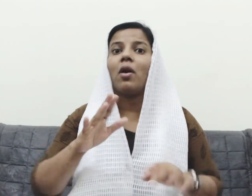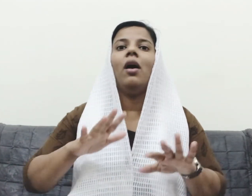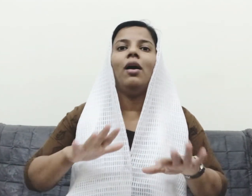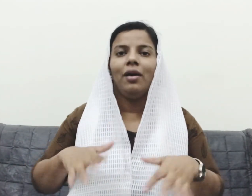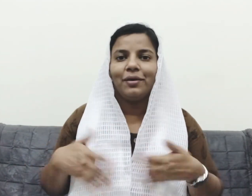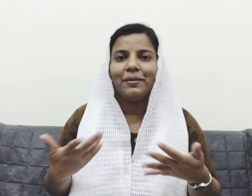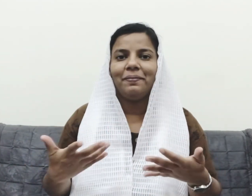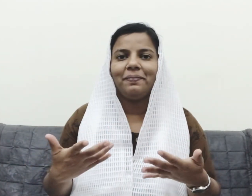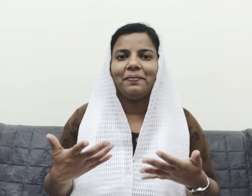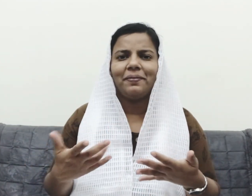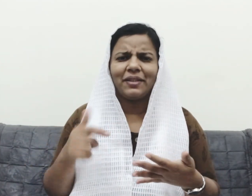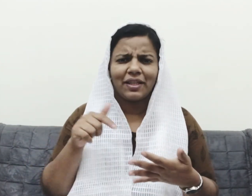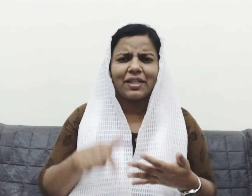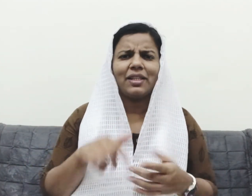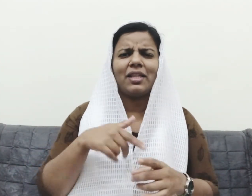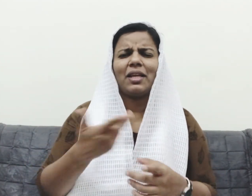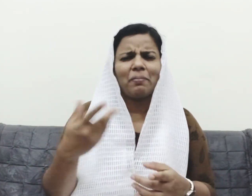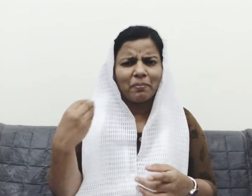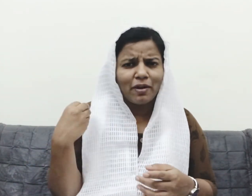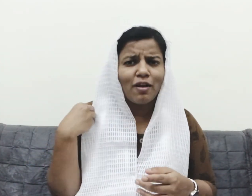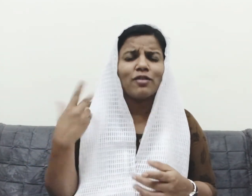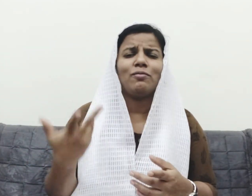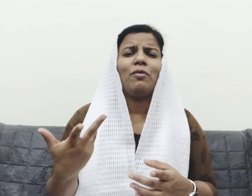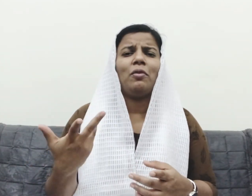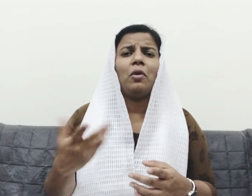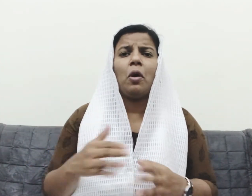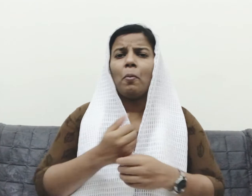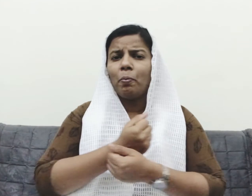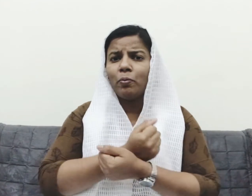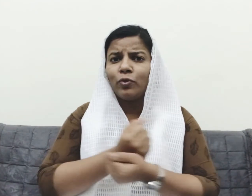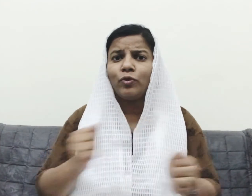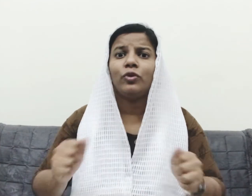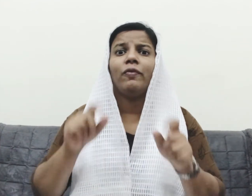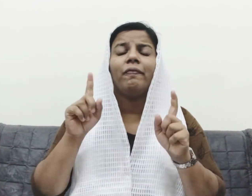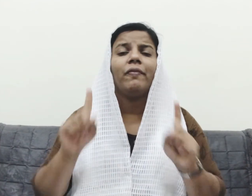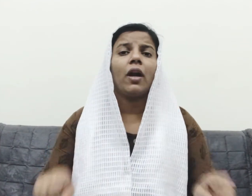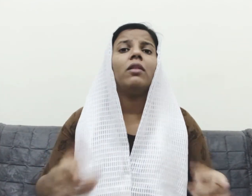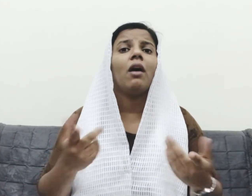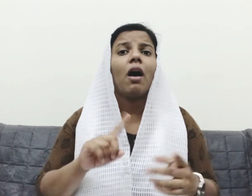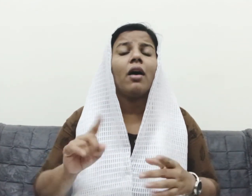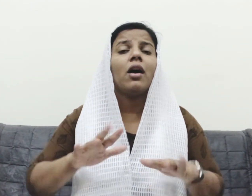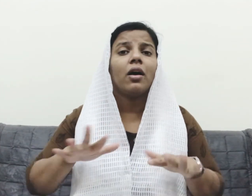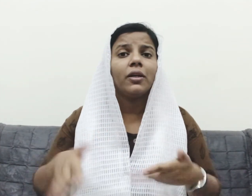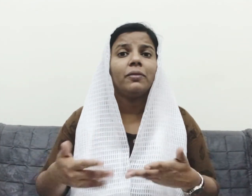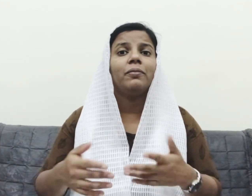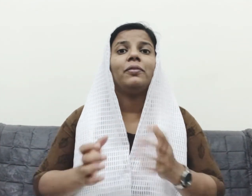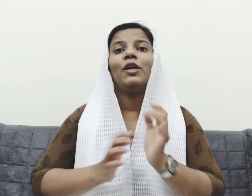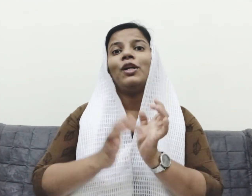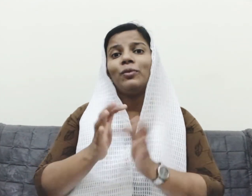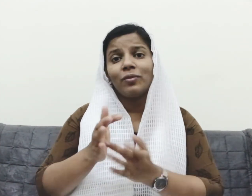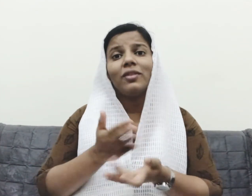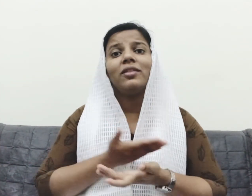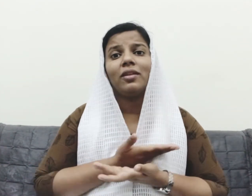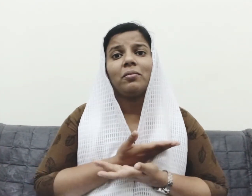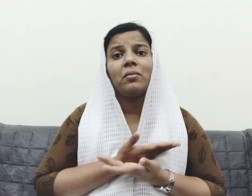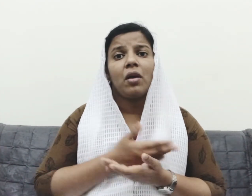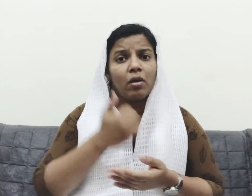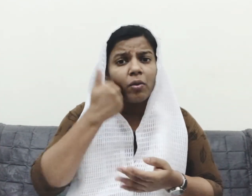ഇങ്ങോട്ട് നോക്കിയെങ്കിൽ നിങ്ങൾ ഇന്ന് ഏതവസ്ഥയിലിരിക്കുന്നു അതിനകത്തുനിന്ന് പുറത്തു വരണമെന്നുള്ളത് നമ്മുടെ പിതാവിൻ്റെ ഇഷ്ടമാകട്ടോ. നിങ്ങൾ രോഗത്തിലാണോ,